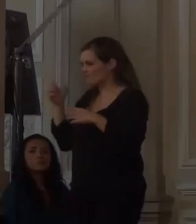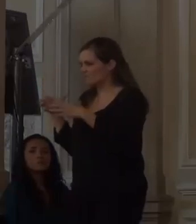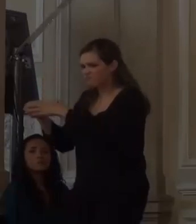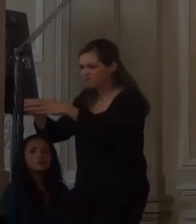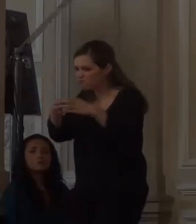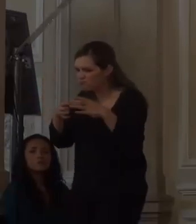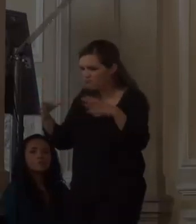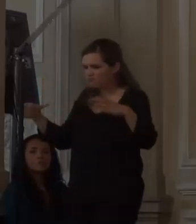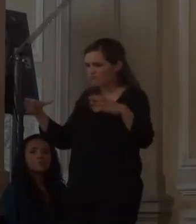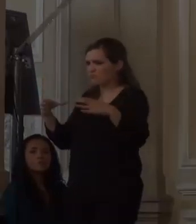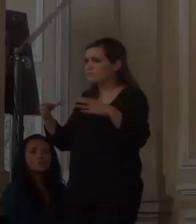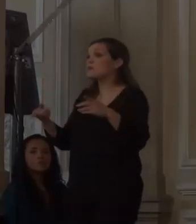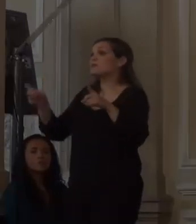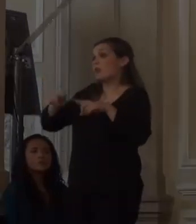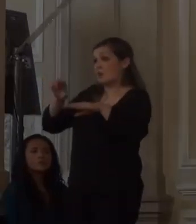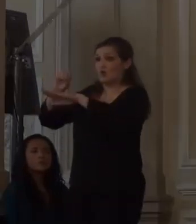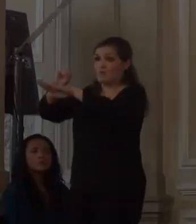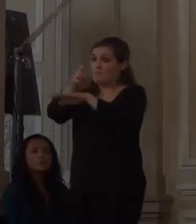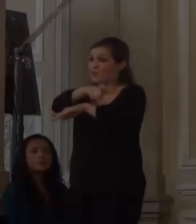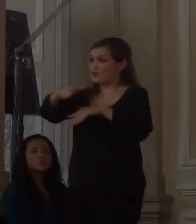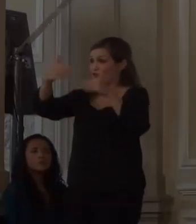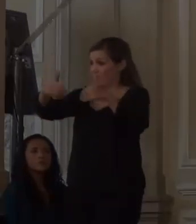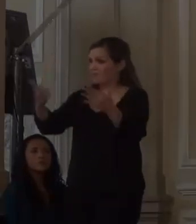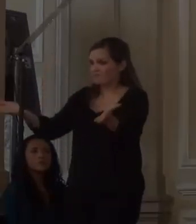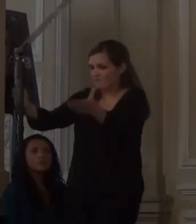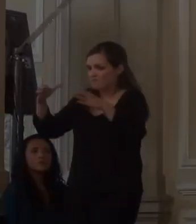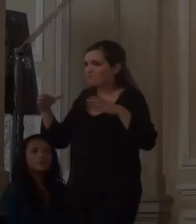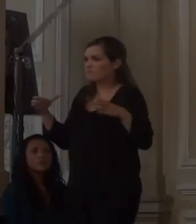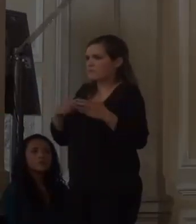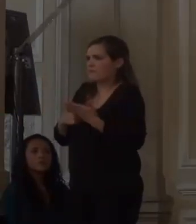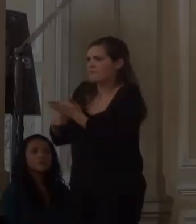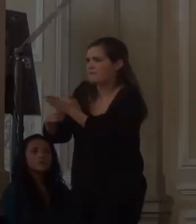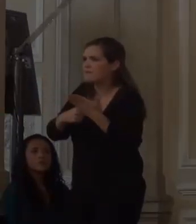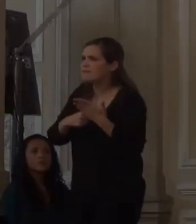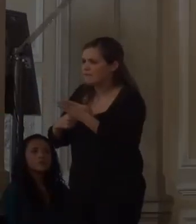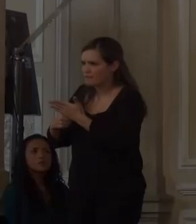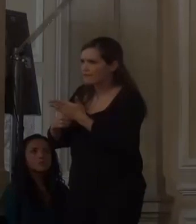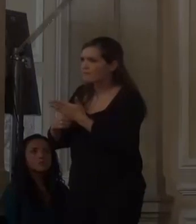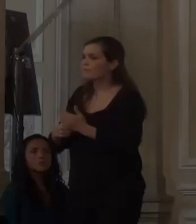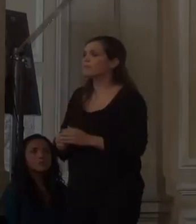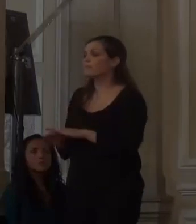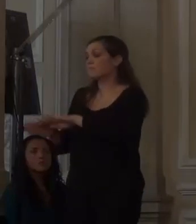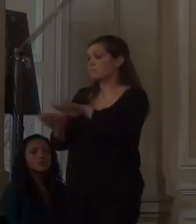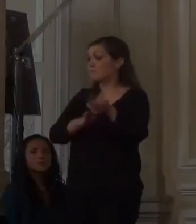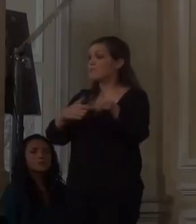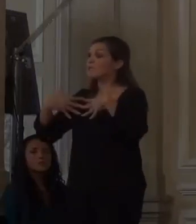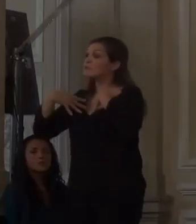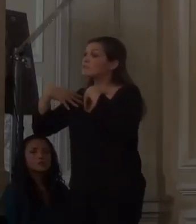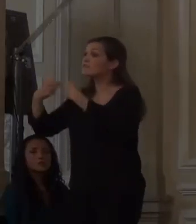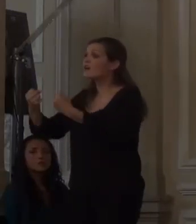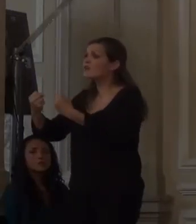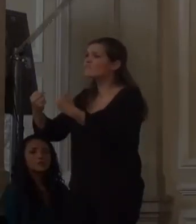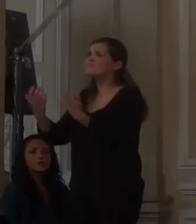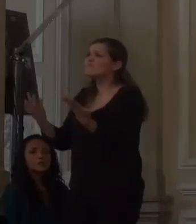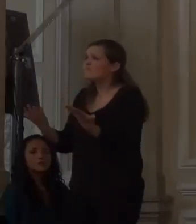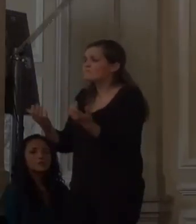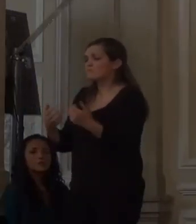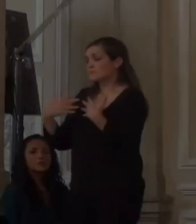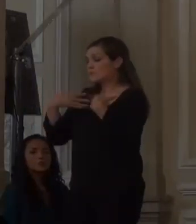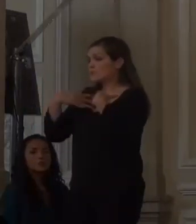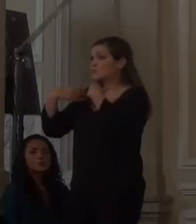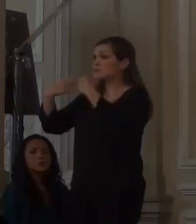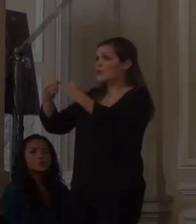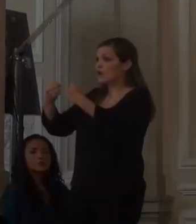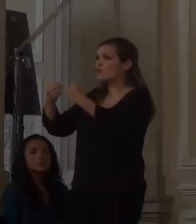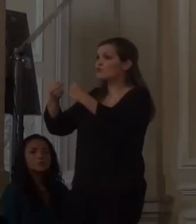supuesto, de las organizaciones de las personas con discapacidad. En materia de salud, se va a facilitar